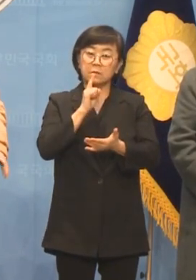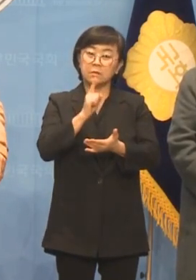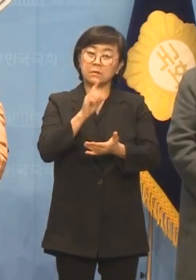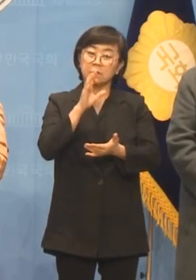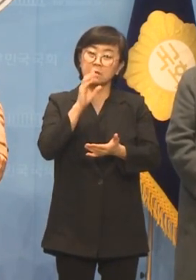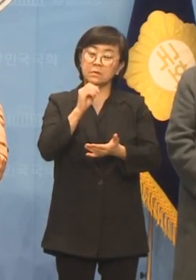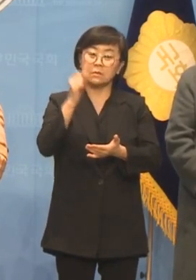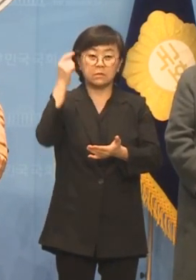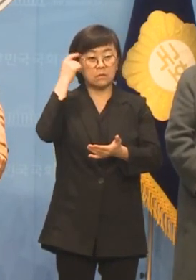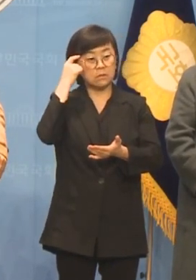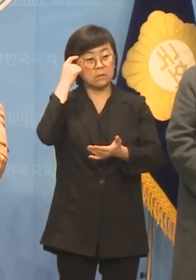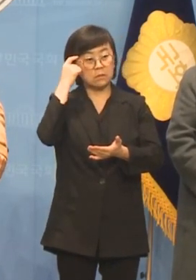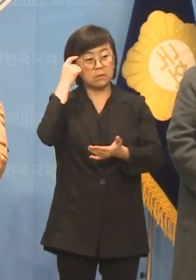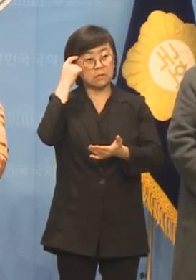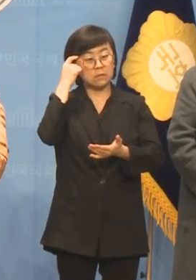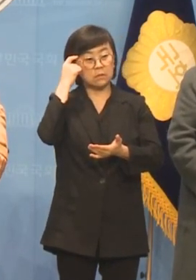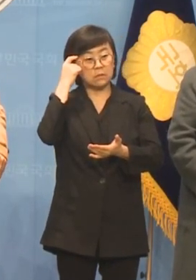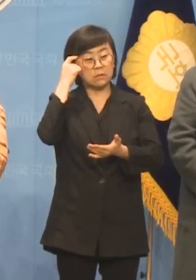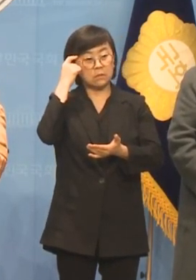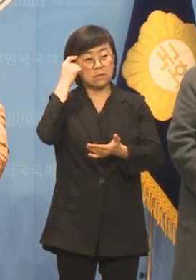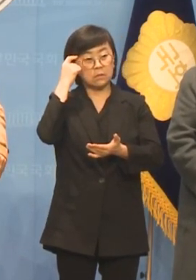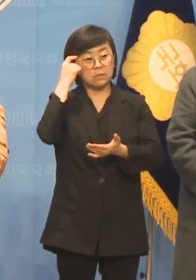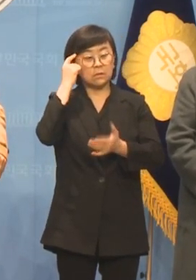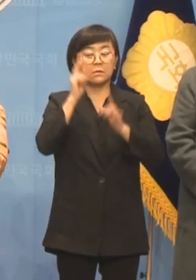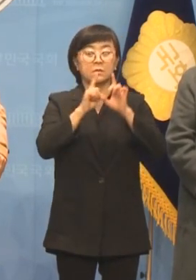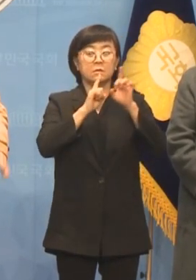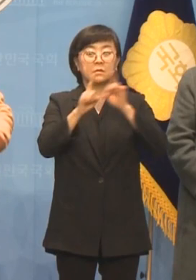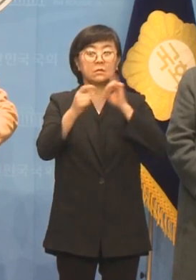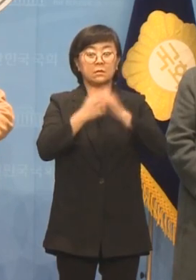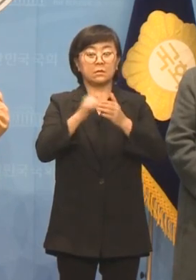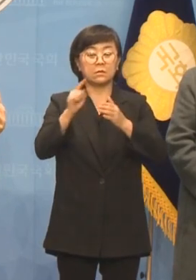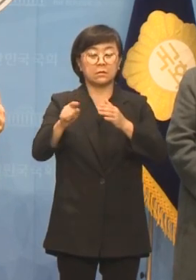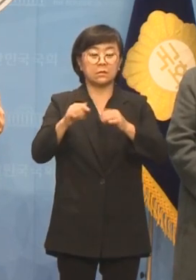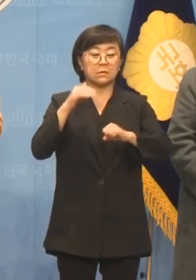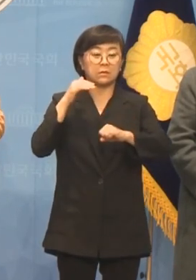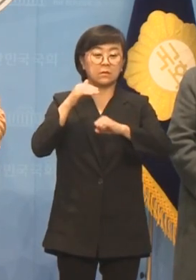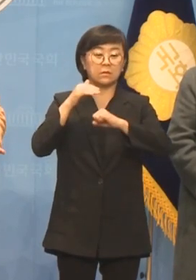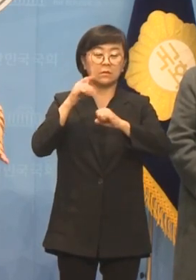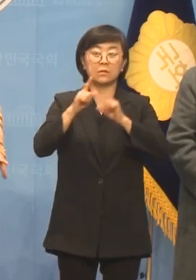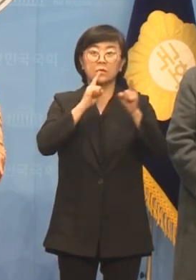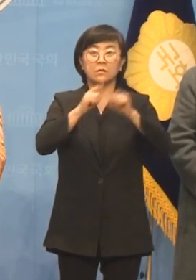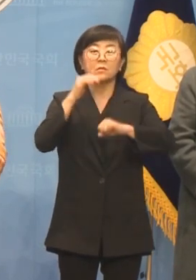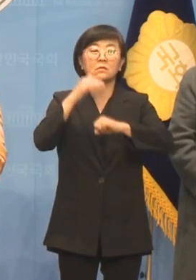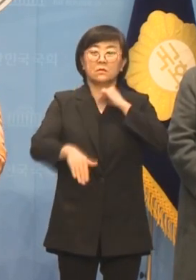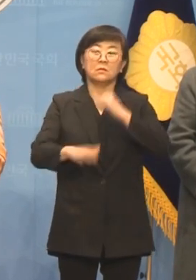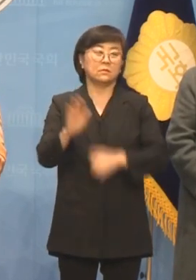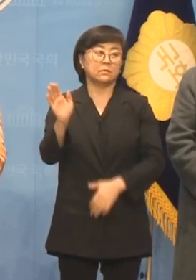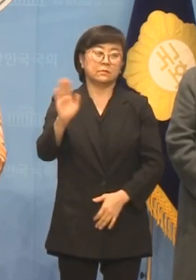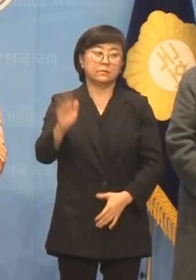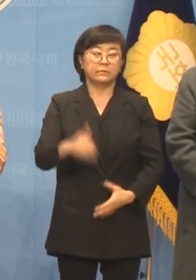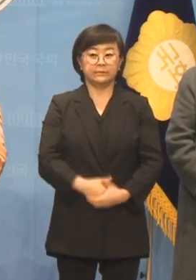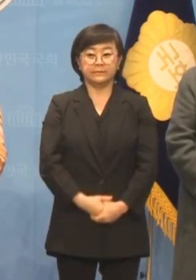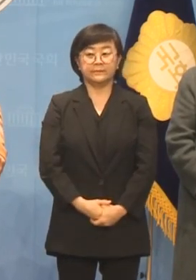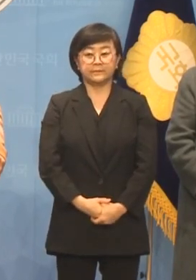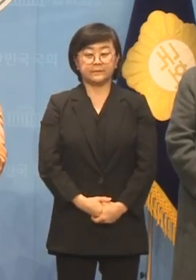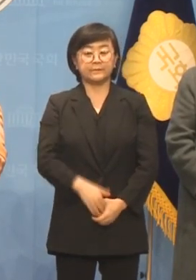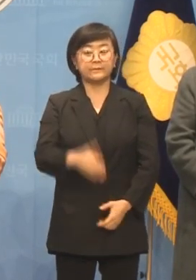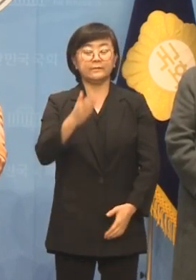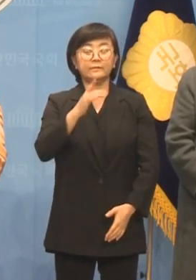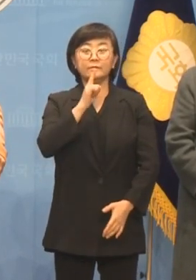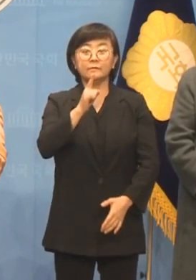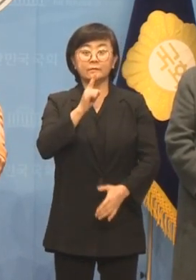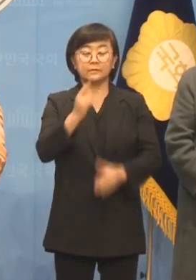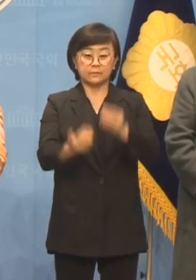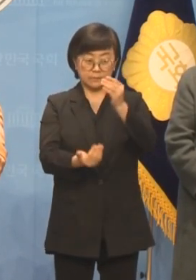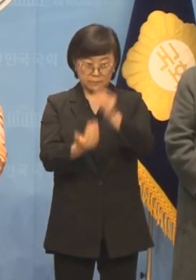정상적인 사고방식의 그런 언어지, 그분의 어떤 언어 습관이 아닙니다. 그렇기 때문에 저 말들이